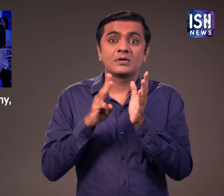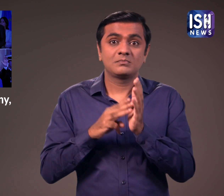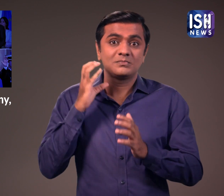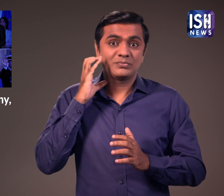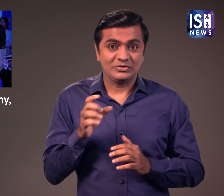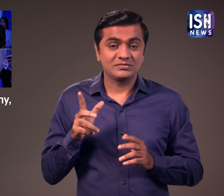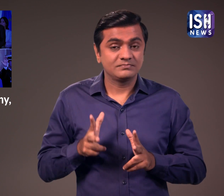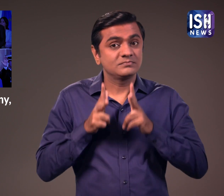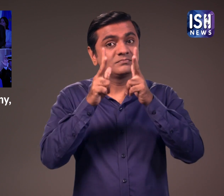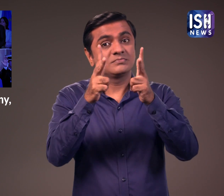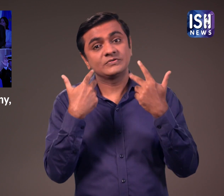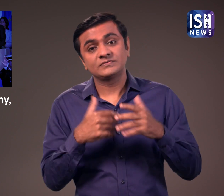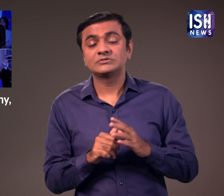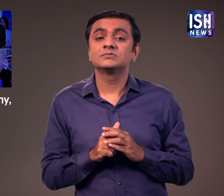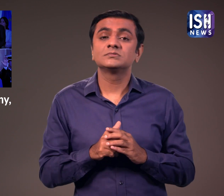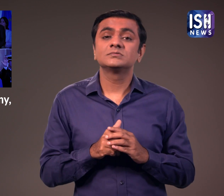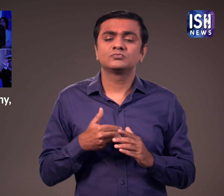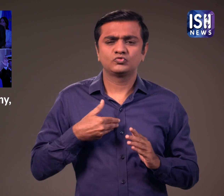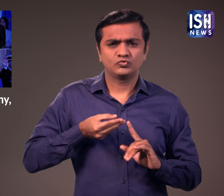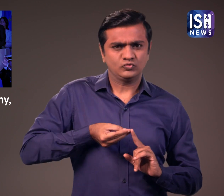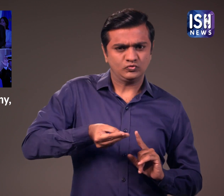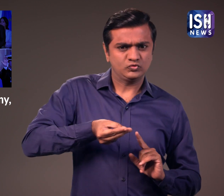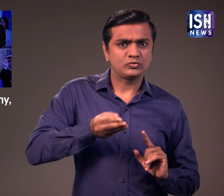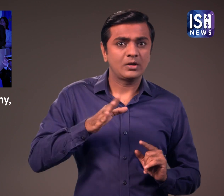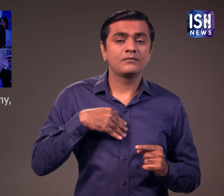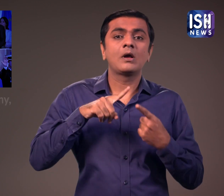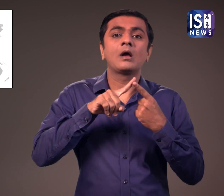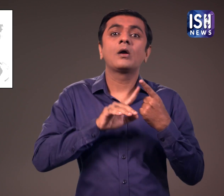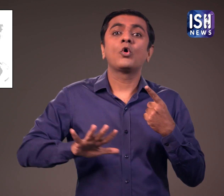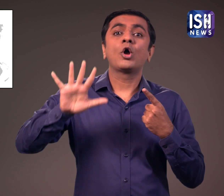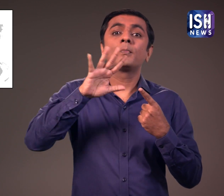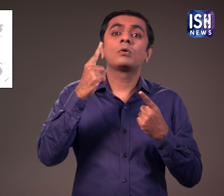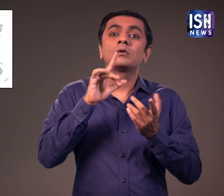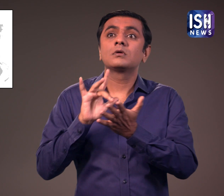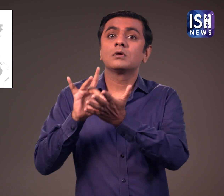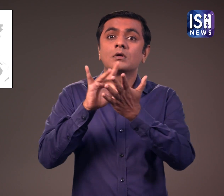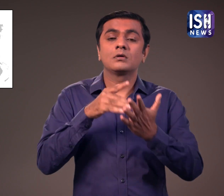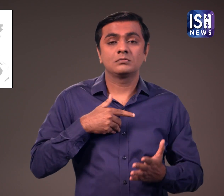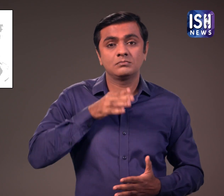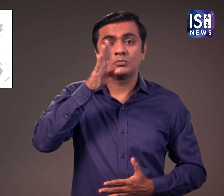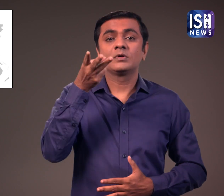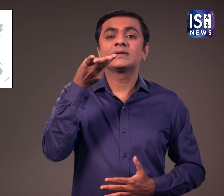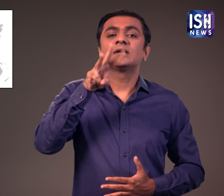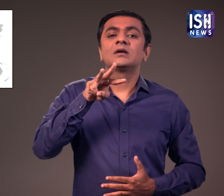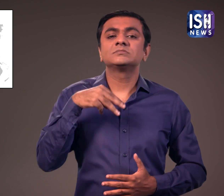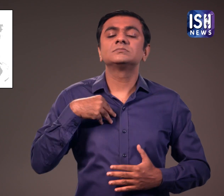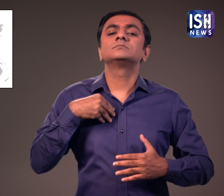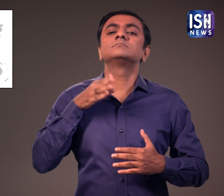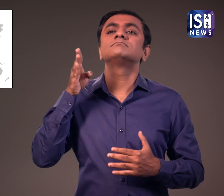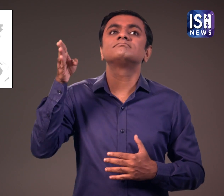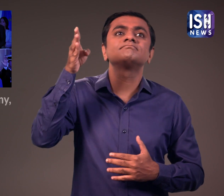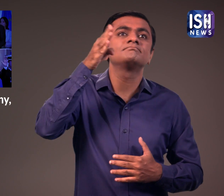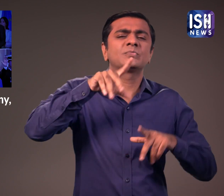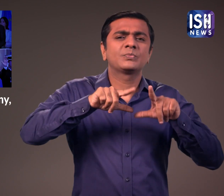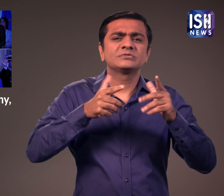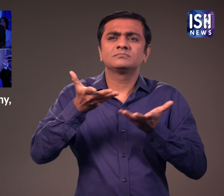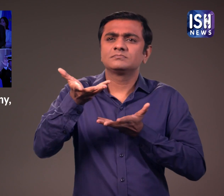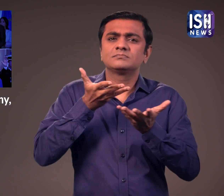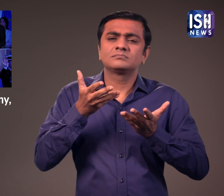प्रधानमंत्री मोदी ने कहा था कि वह भारत और योरोप के बीच संबंदों को मजबूत करने के लिए तीन दिवसियों योरोप दौरे